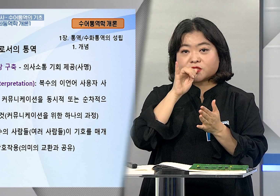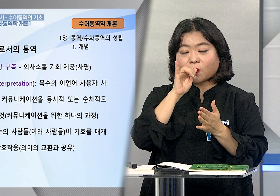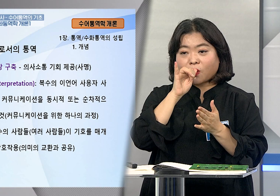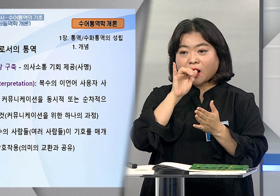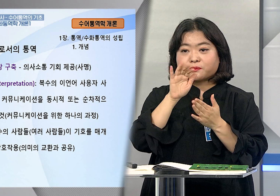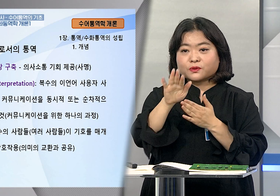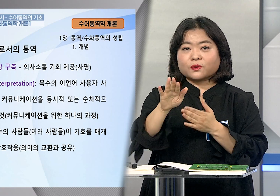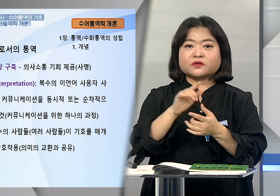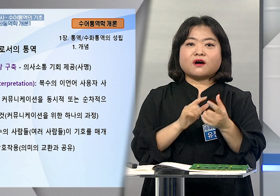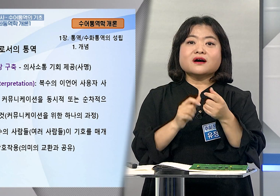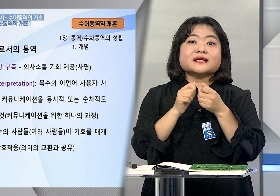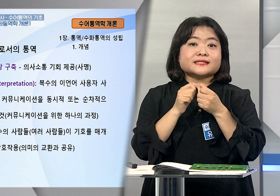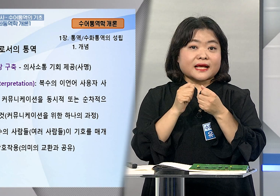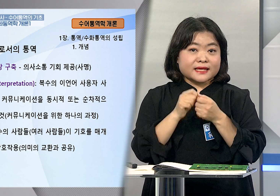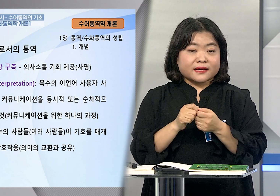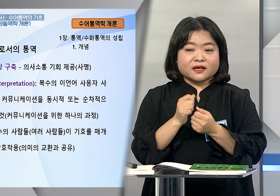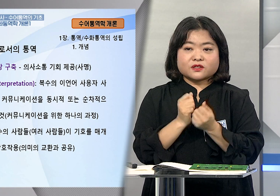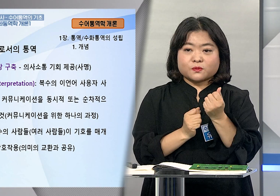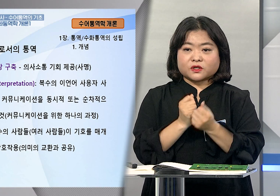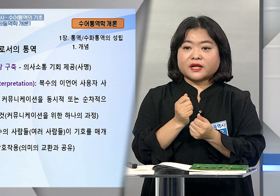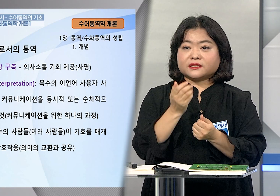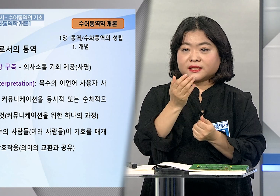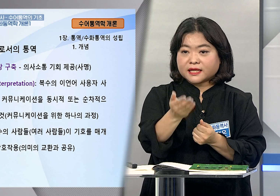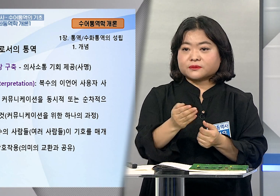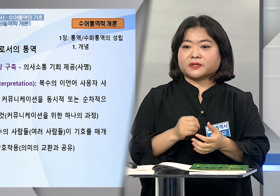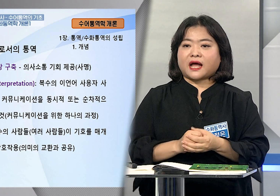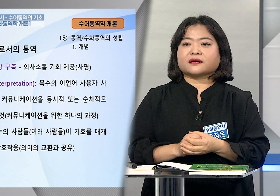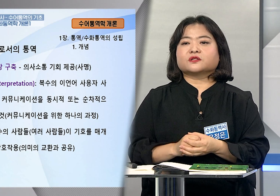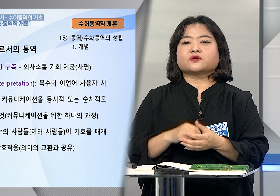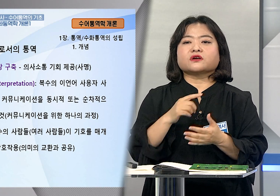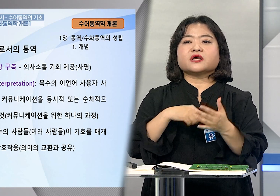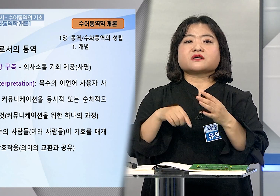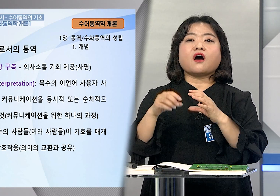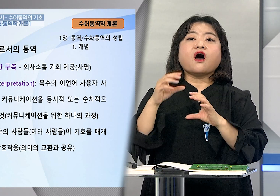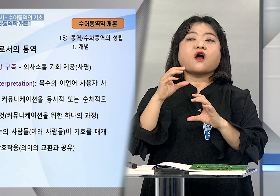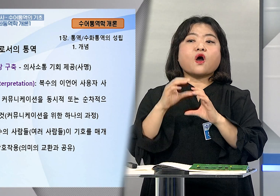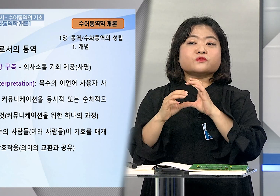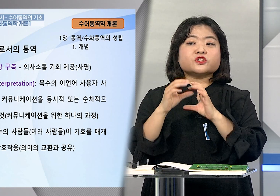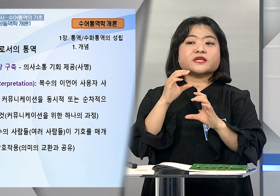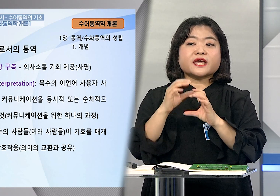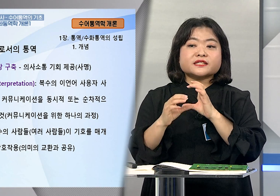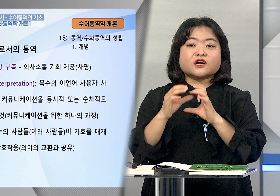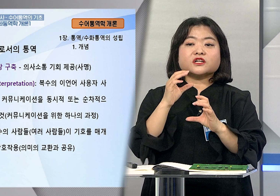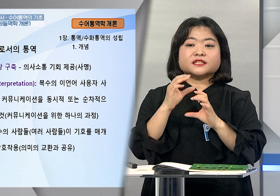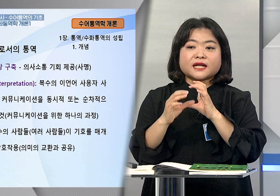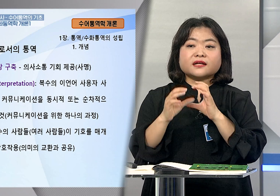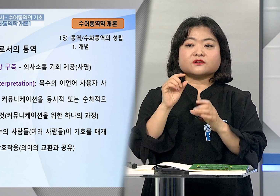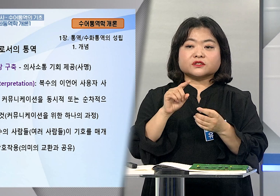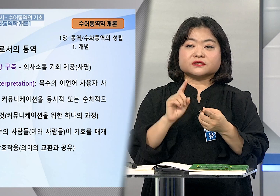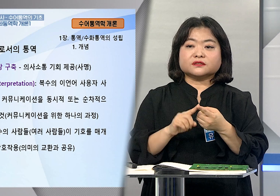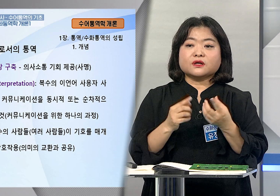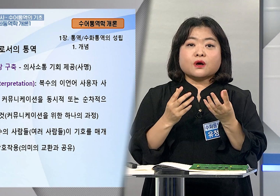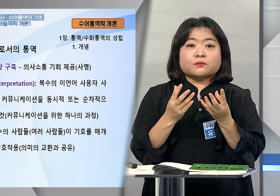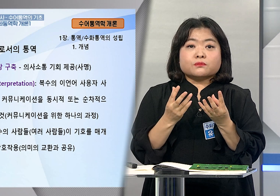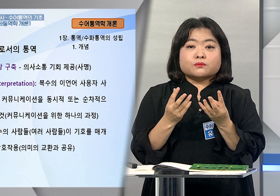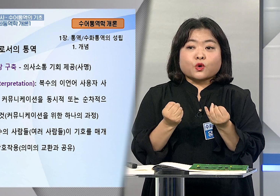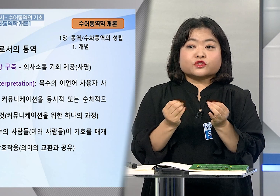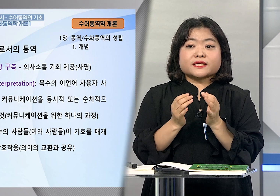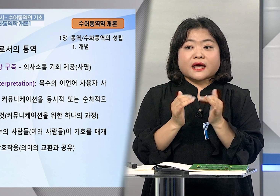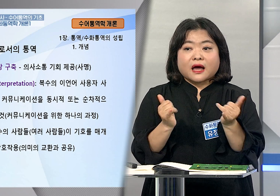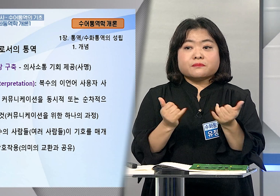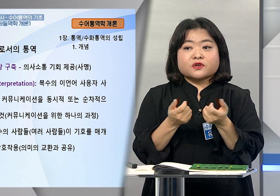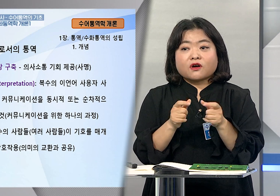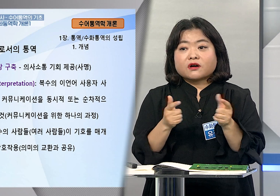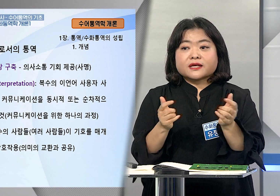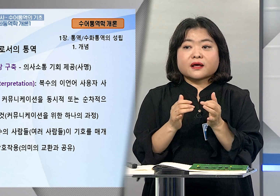나오고 있죠. 앞으로 더 자세하게 설명을 해드리겠습니다. 그리고 여기에서 커뮤니케이션이라는 것은